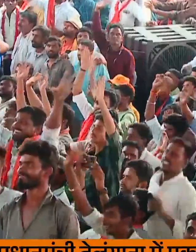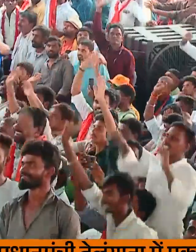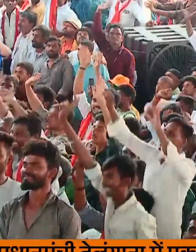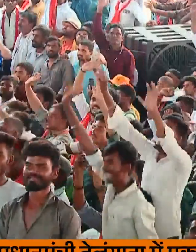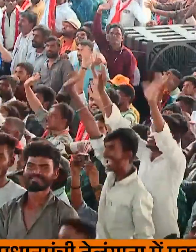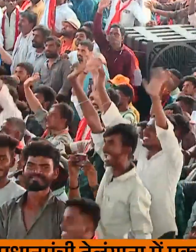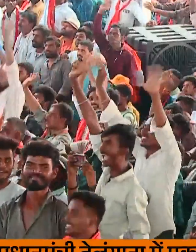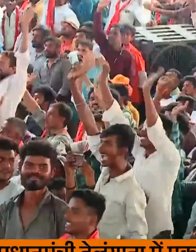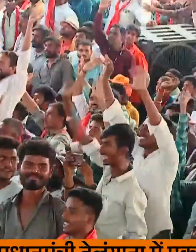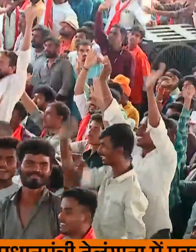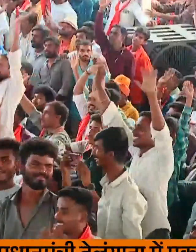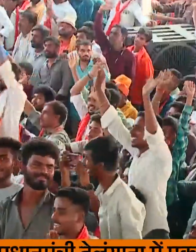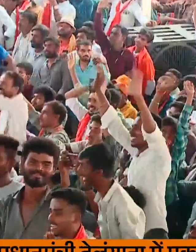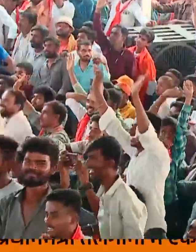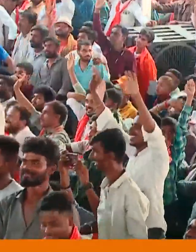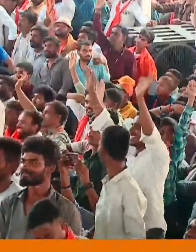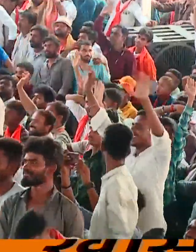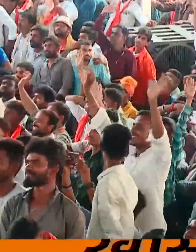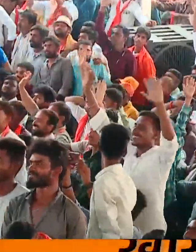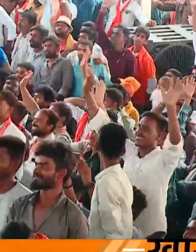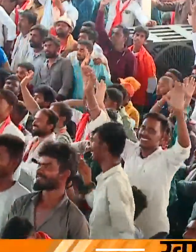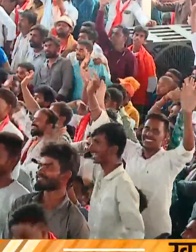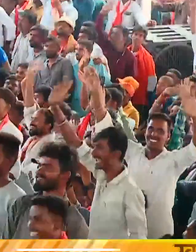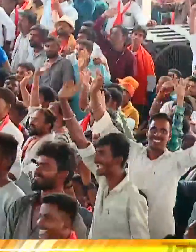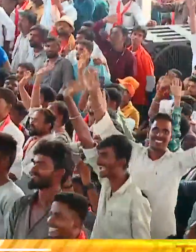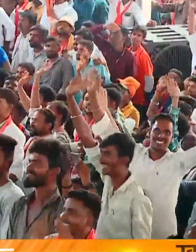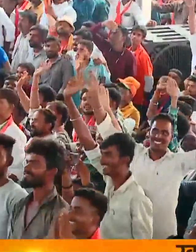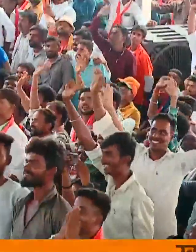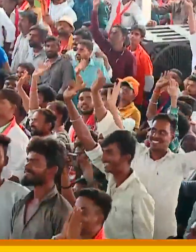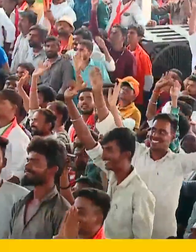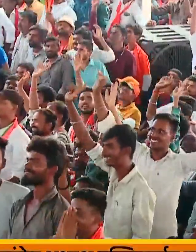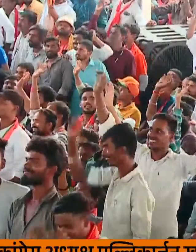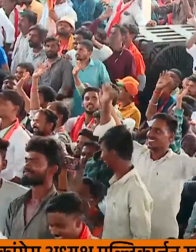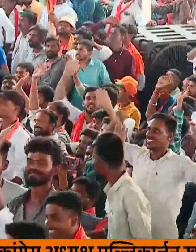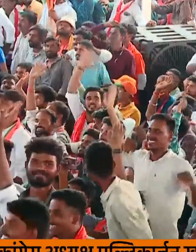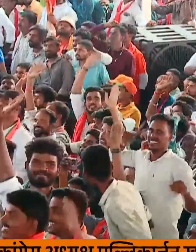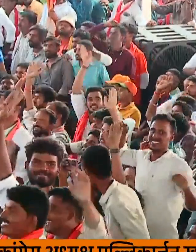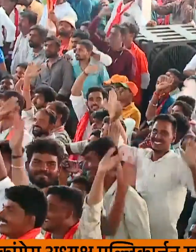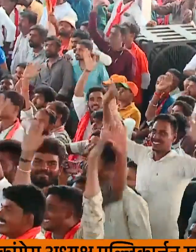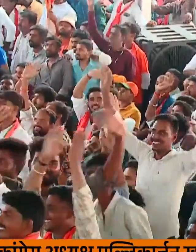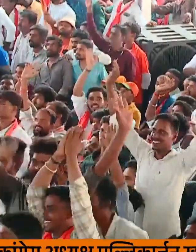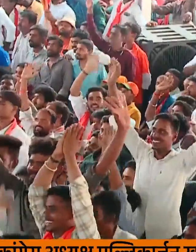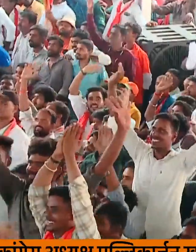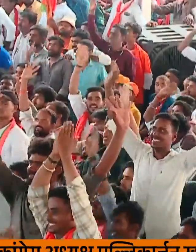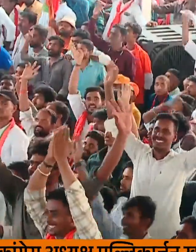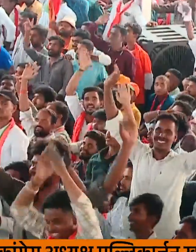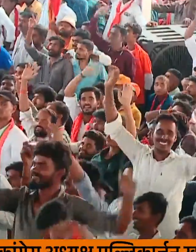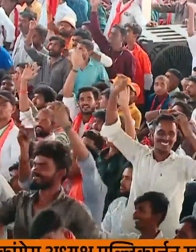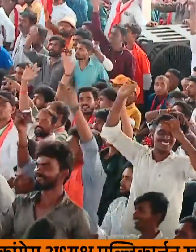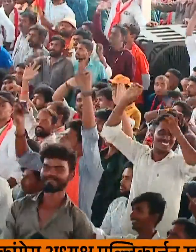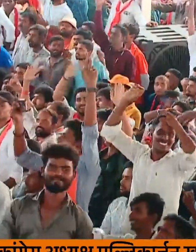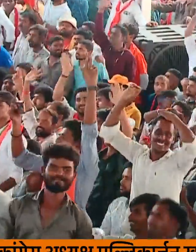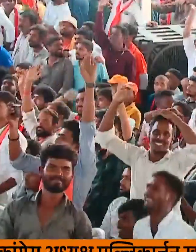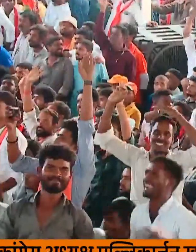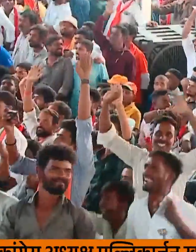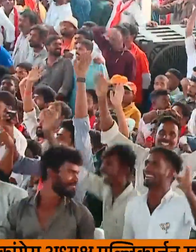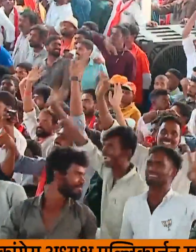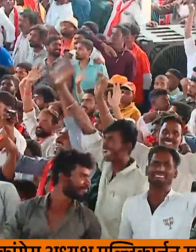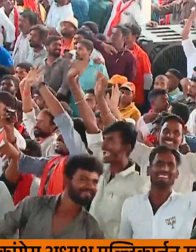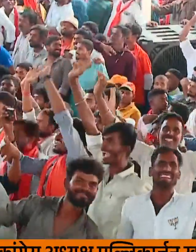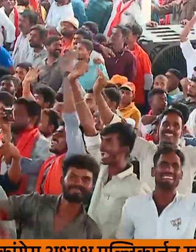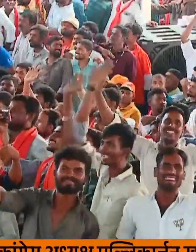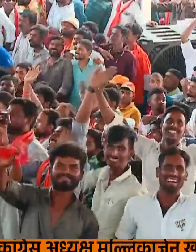కాంగ్రెస్ ఇద్దరు తోడు దొంగలే, ఒక గూటి పక్షులే. కాబట్టి ఈ తెలంగాణ ప్రజలు విముక్తి కావాలంటే